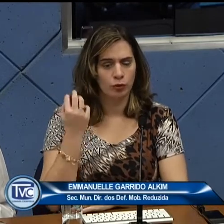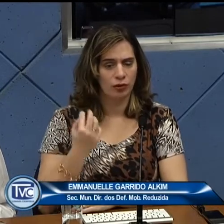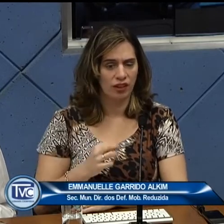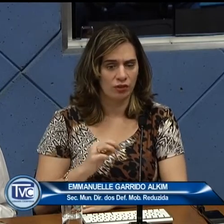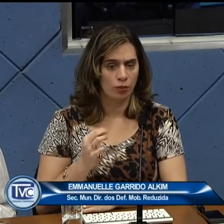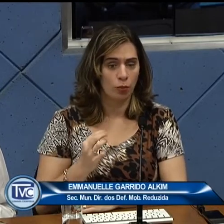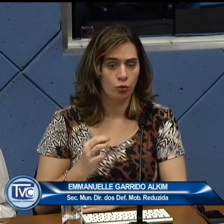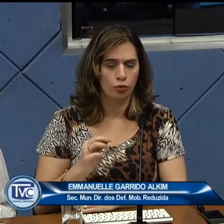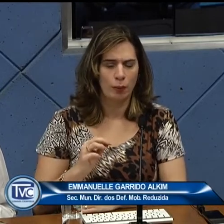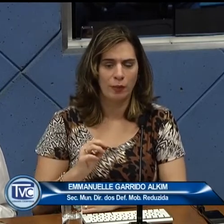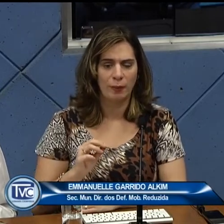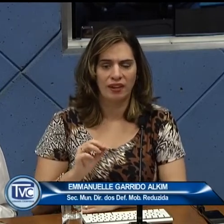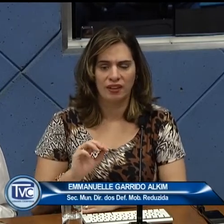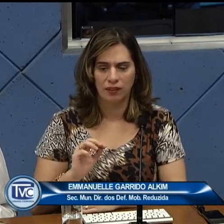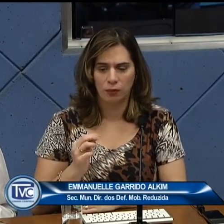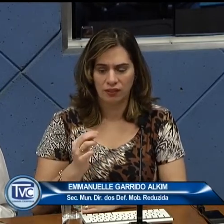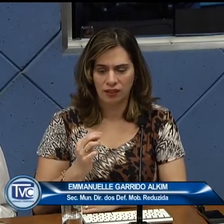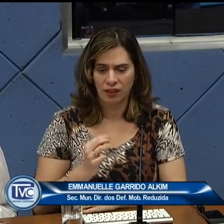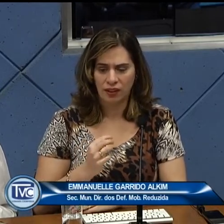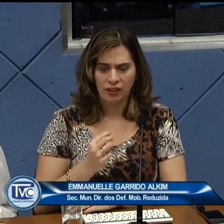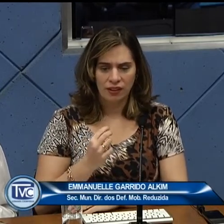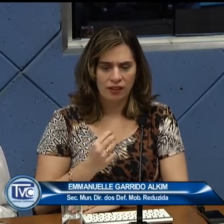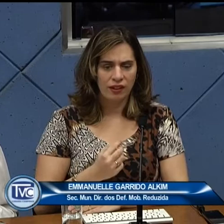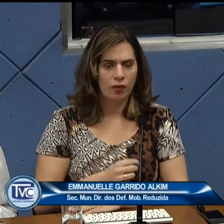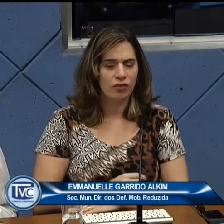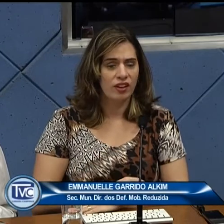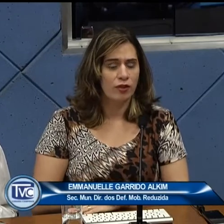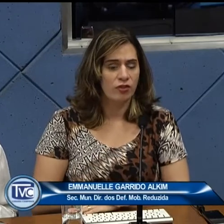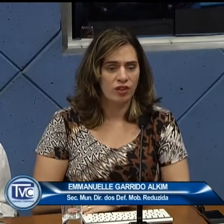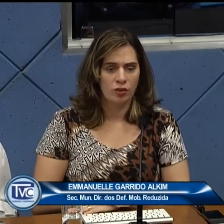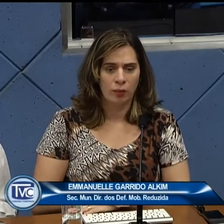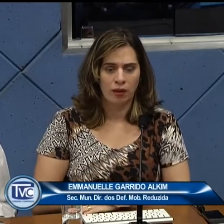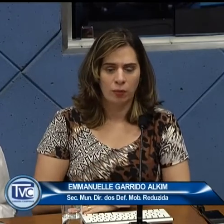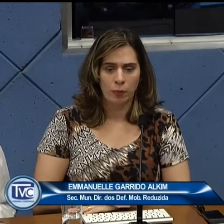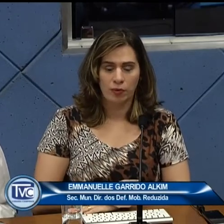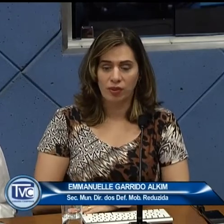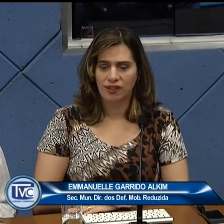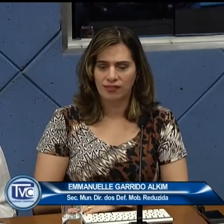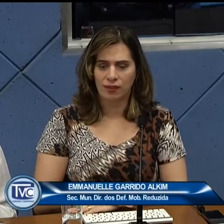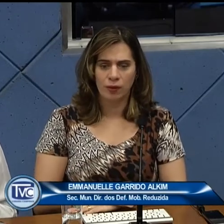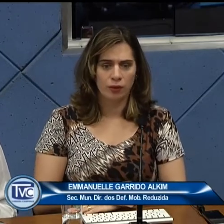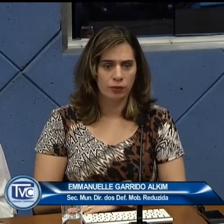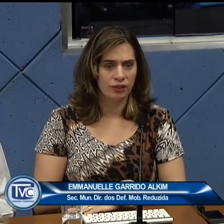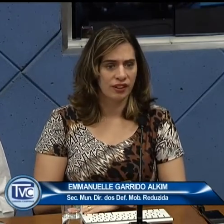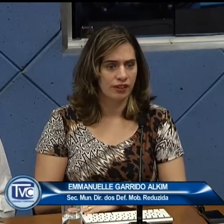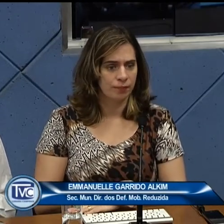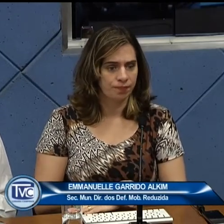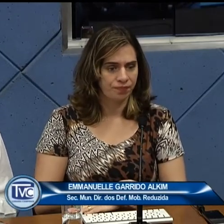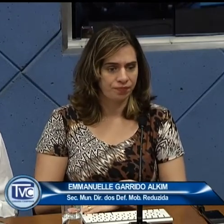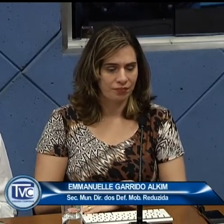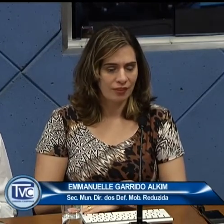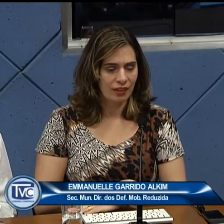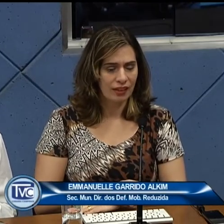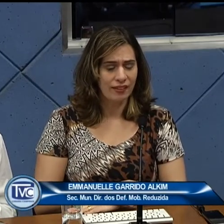língua portuguesa como sua primeira língua. Né? E eu gostaria de trazer uma provocação, algo